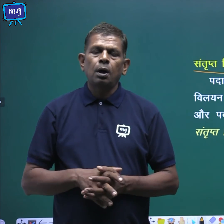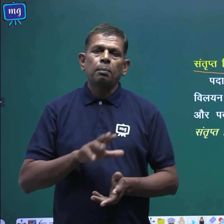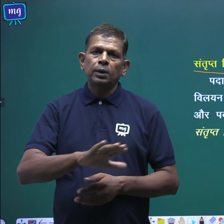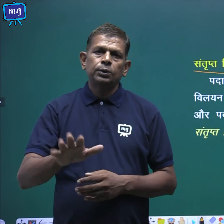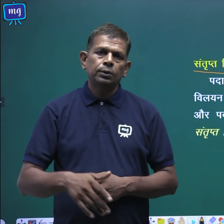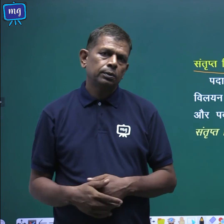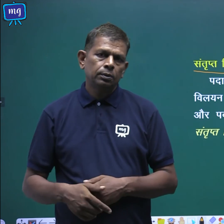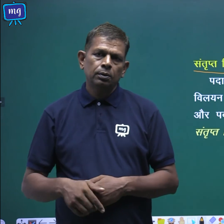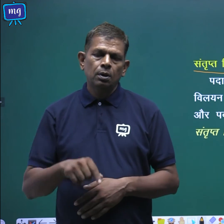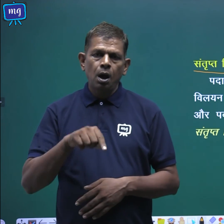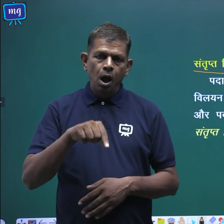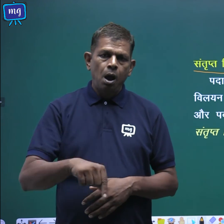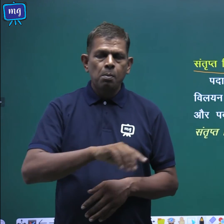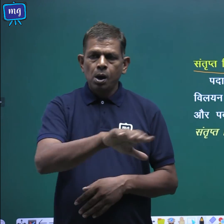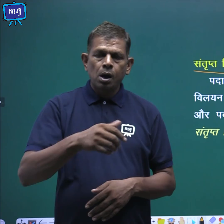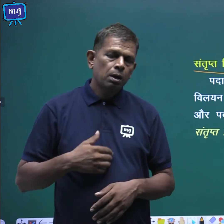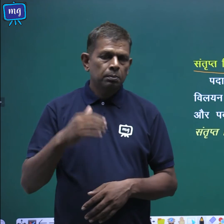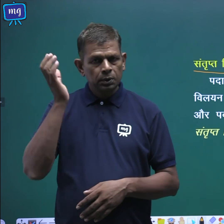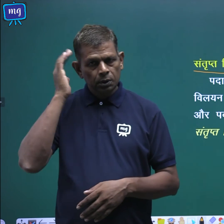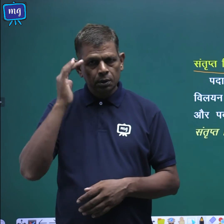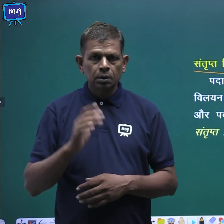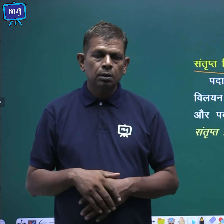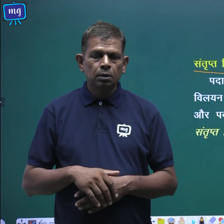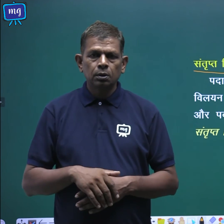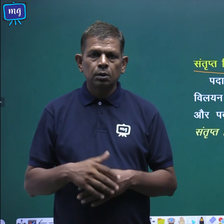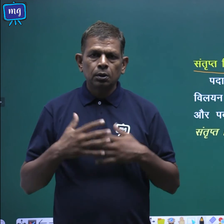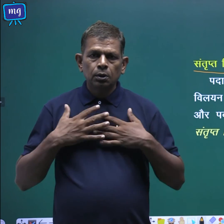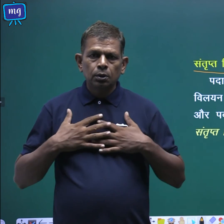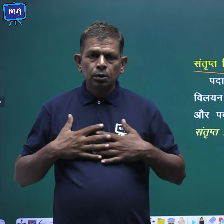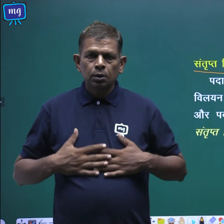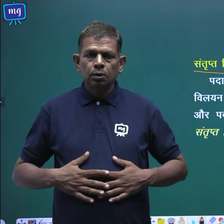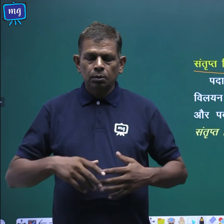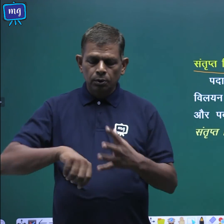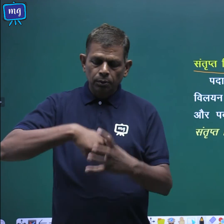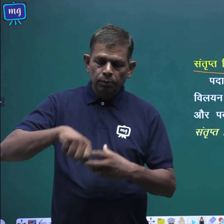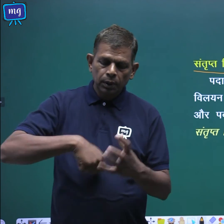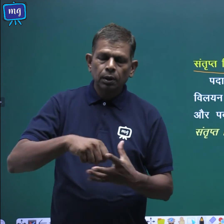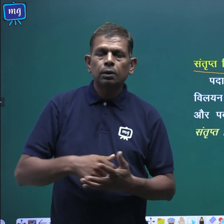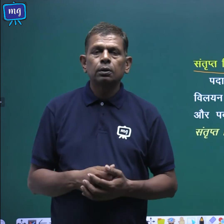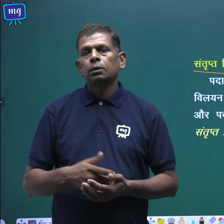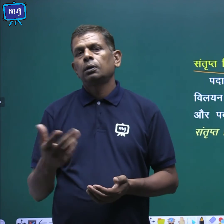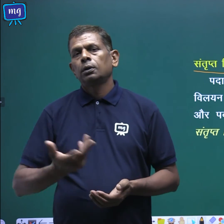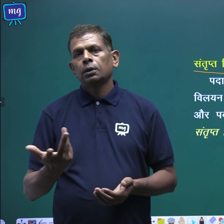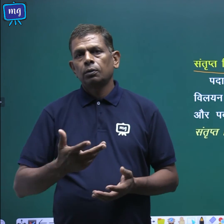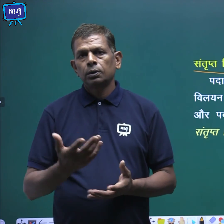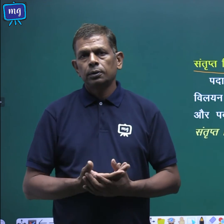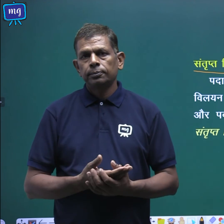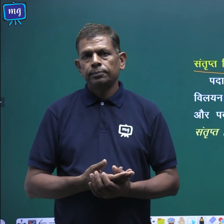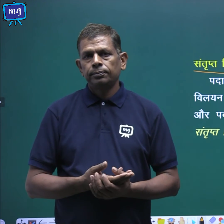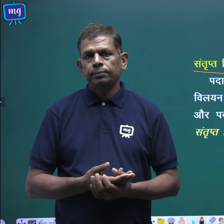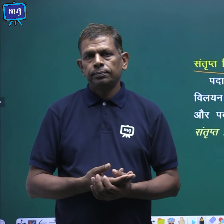बच्चों, अब हम समझेंगे कि संतृप्त विलयन क्या होता है।